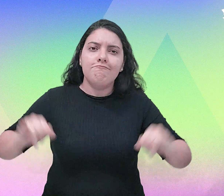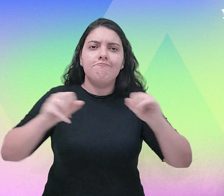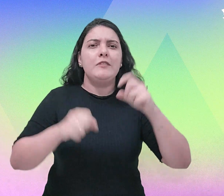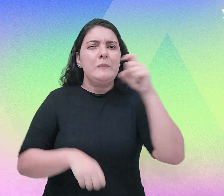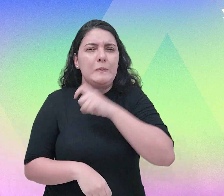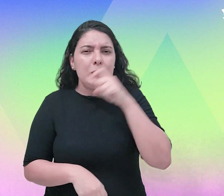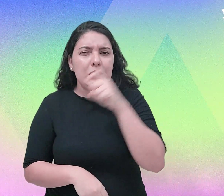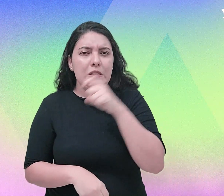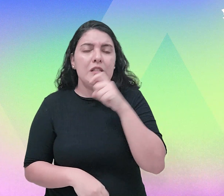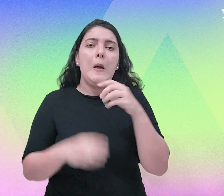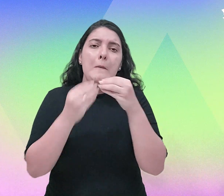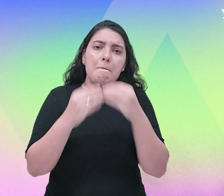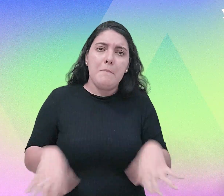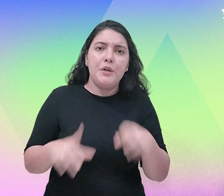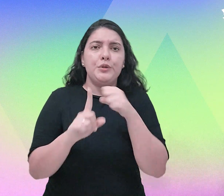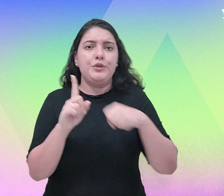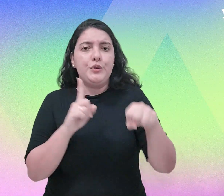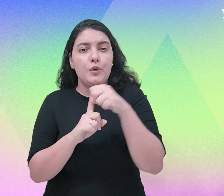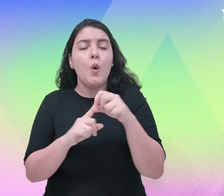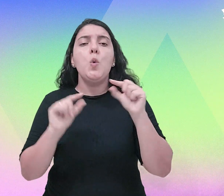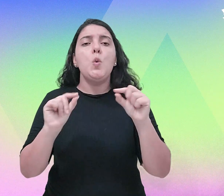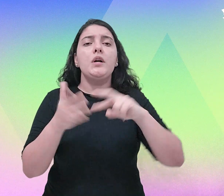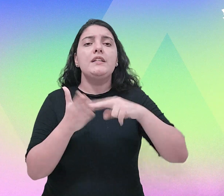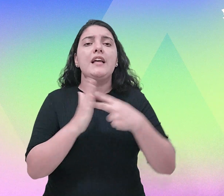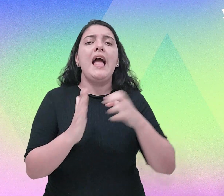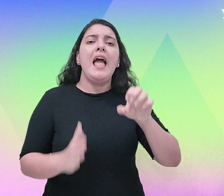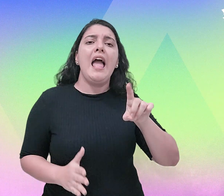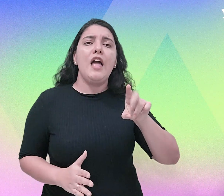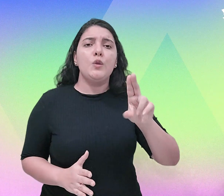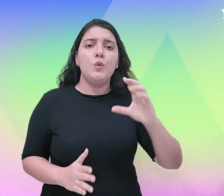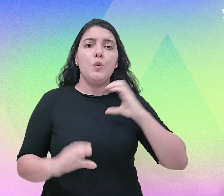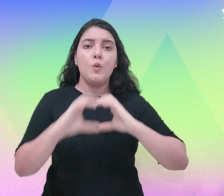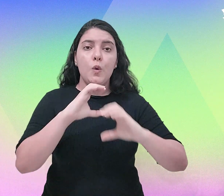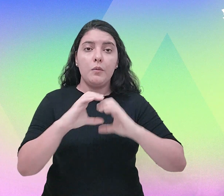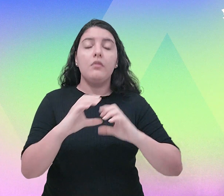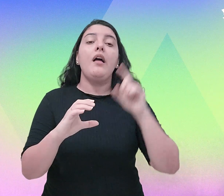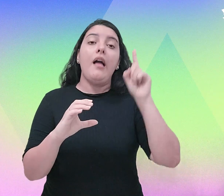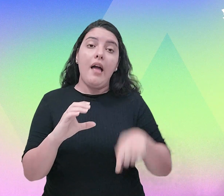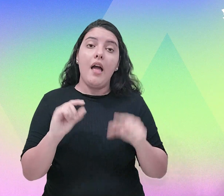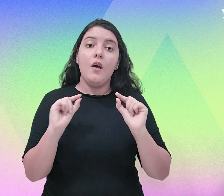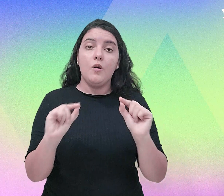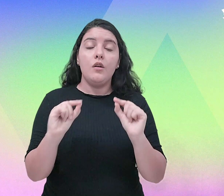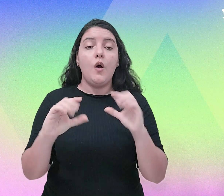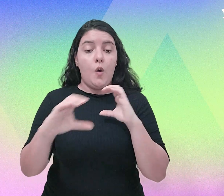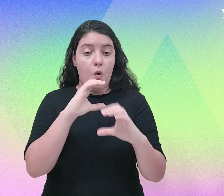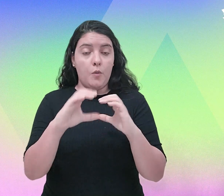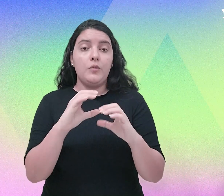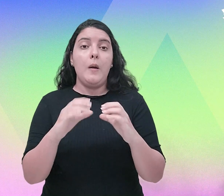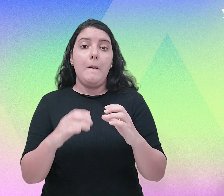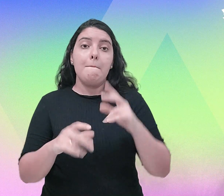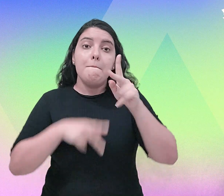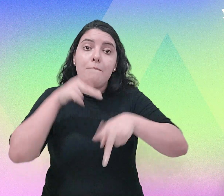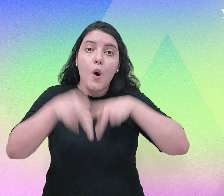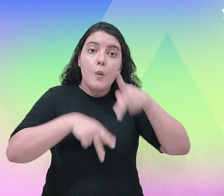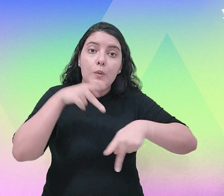e suas consequências sociais O que é educomunicação educomunicação e comunicação Popular